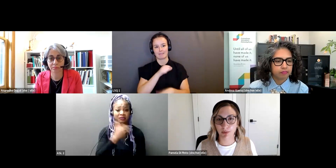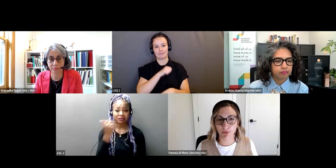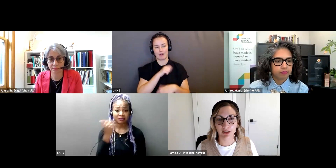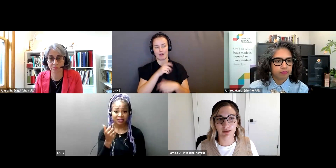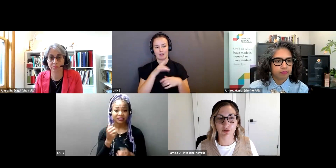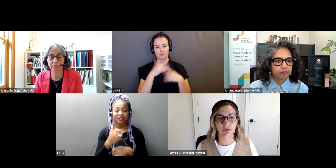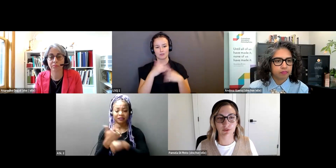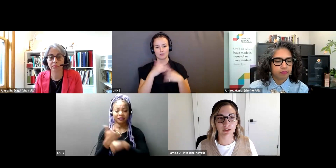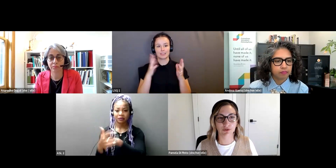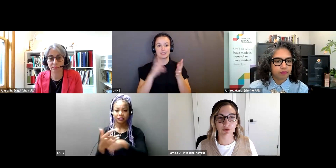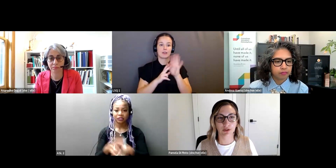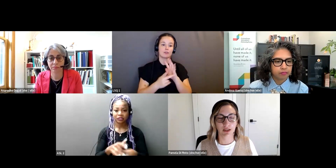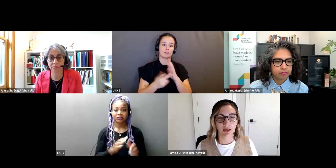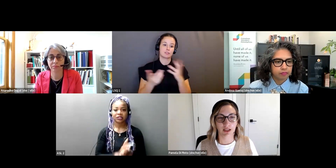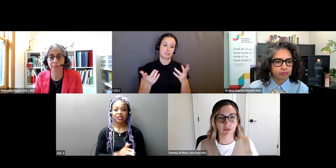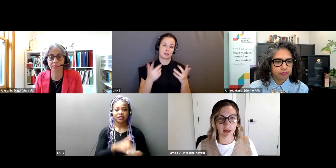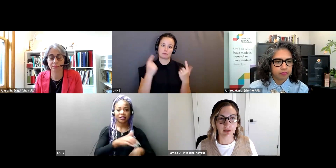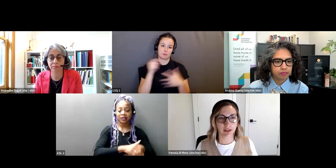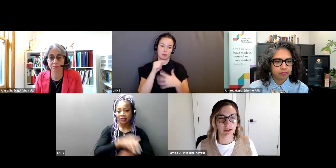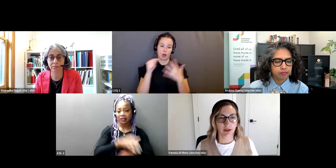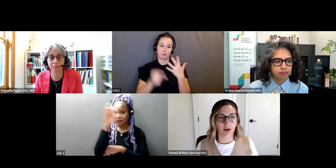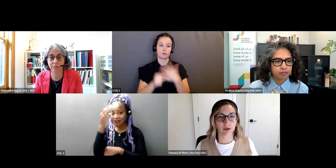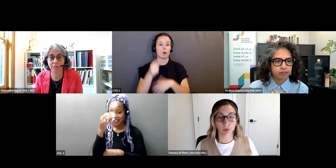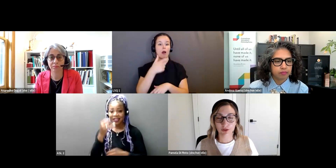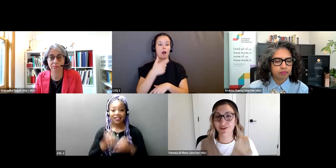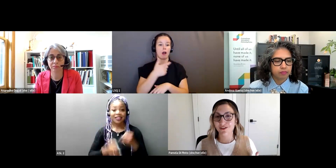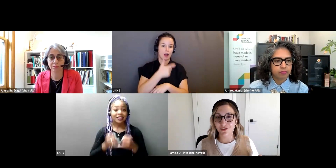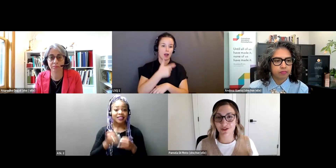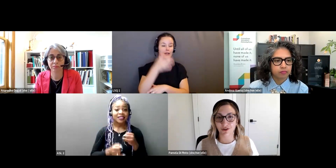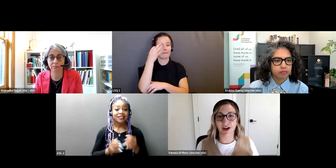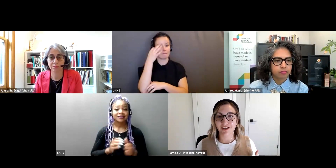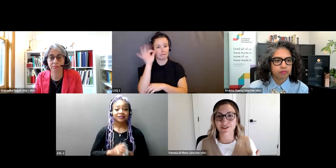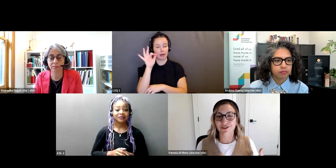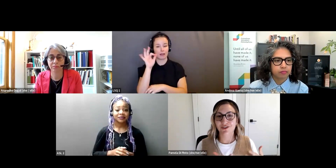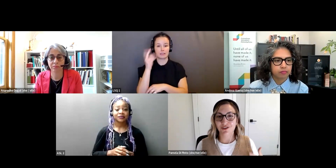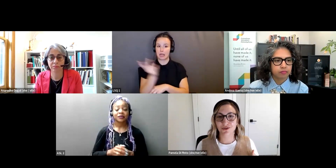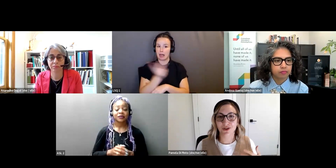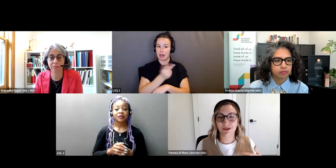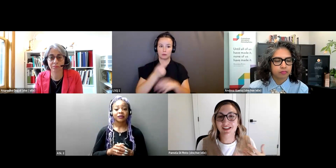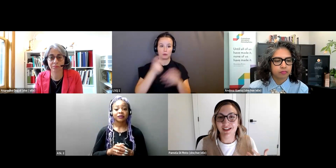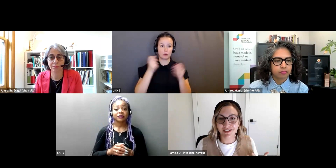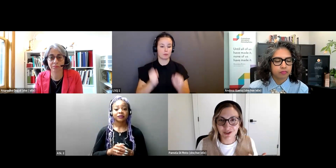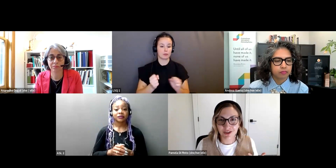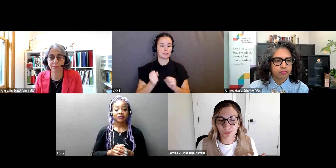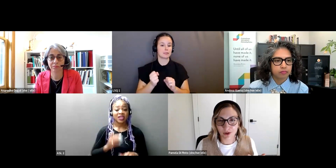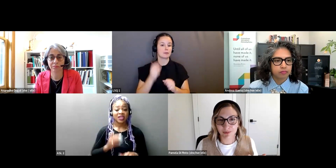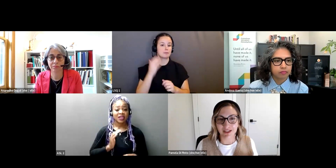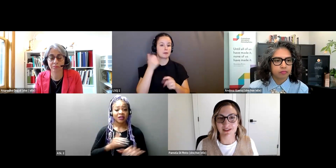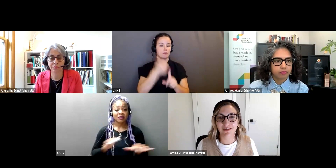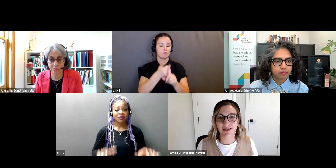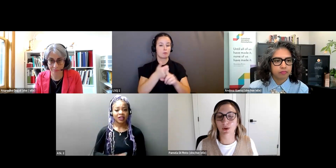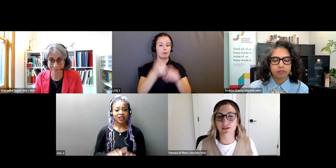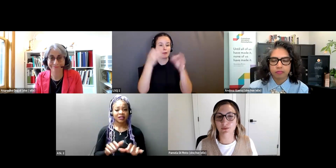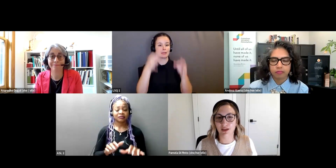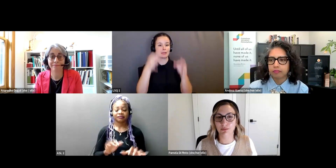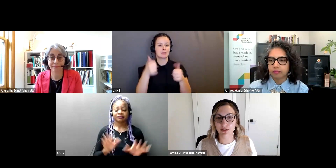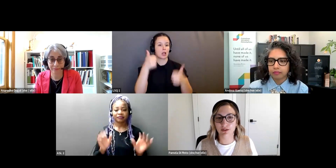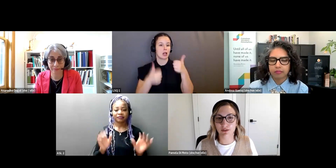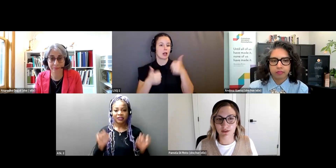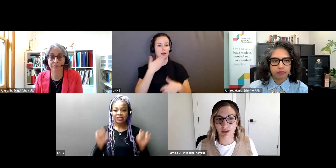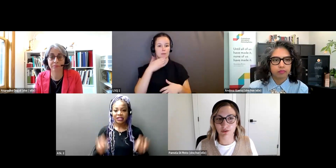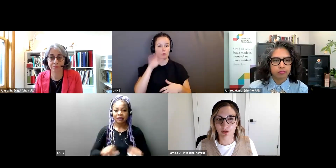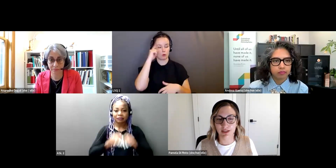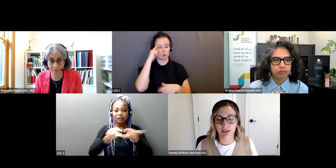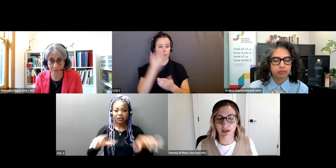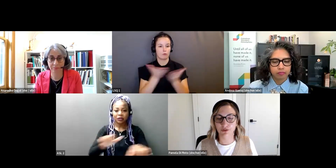vie. Il y a ces options-là en français et en anglais, et vous pouvez choisir ce qui fonctionne le mieux pour vous. Et